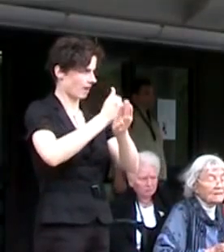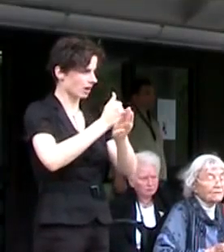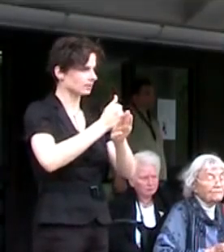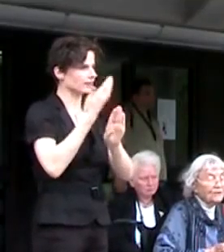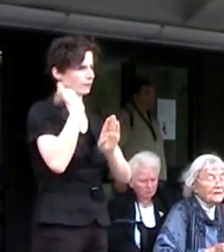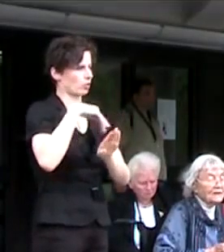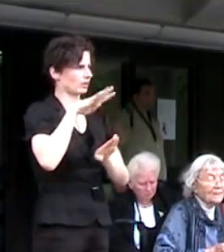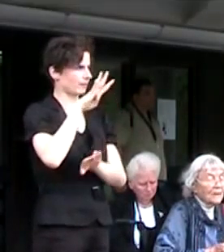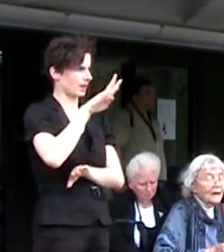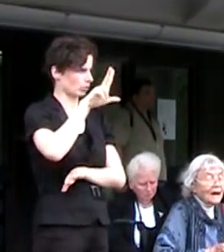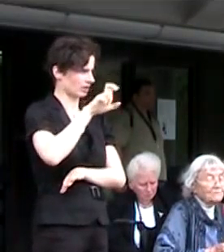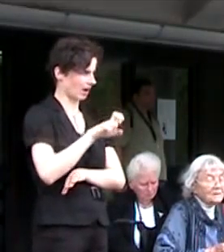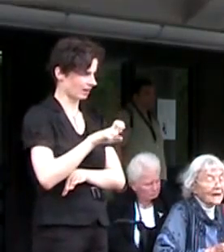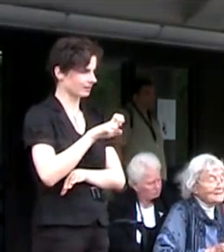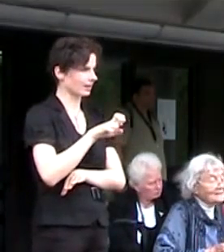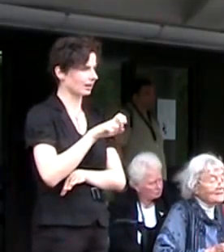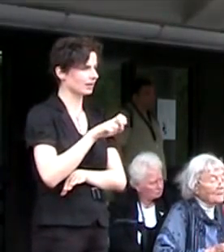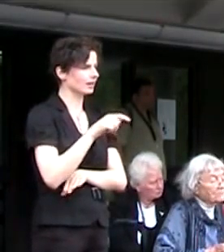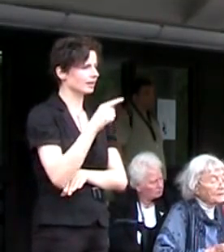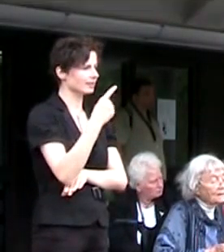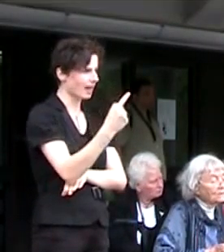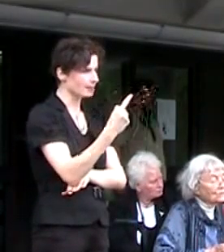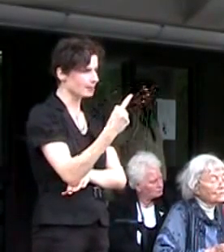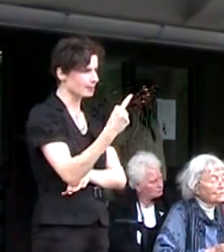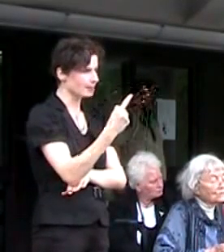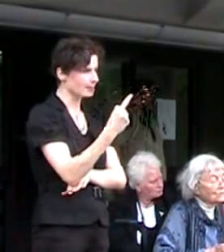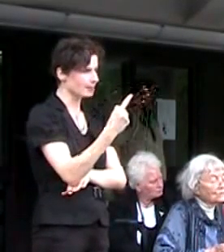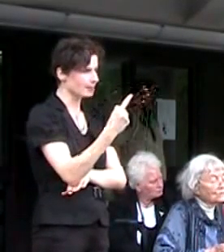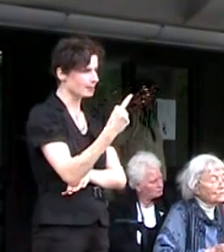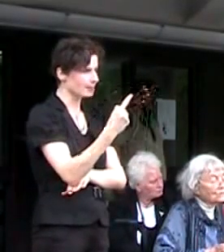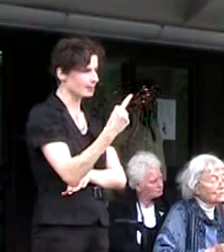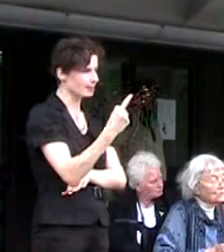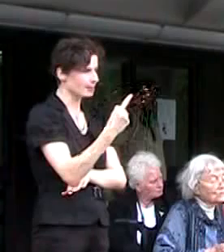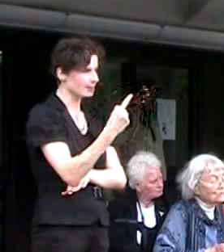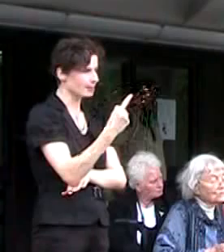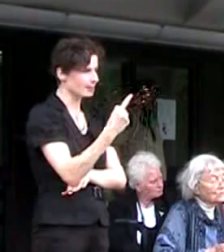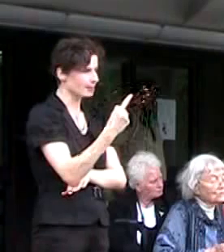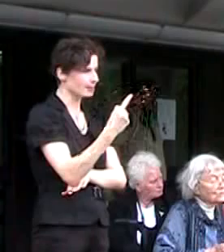Professor Werner Villinger, am 13. April